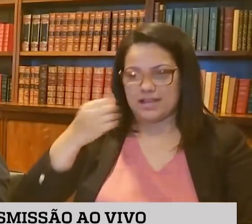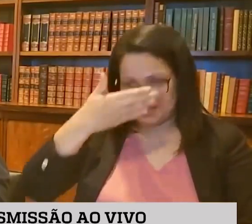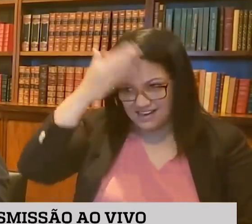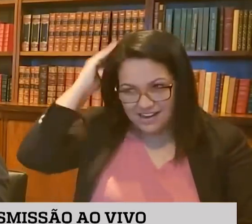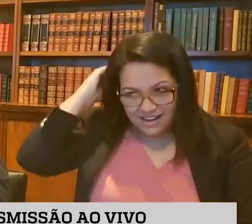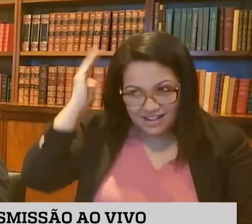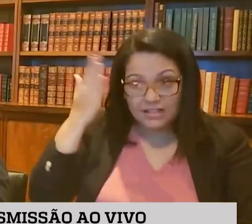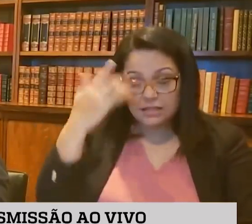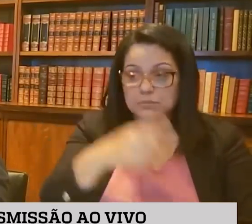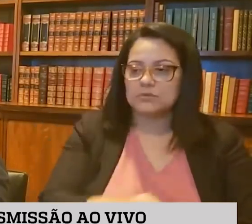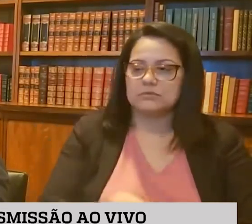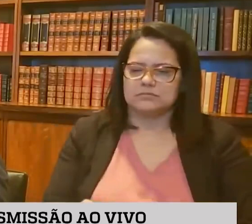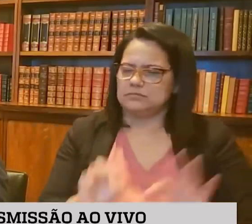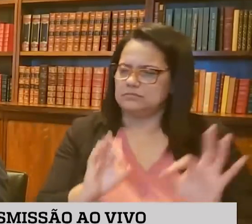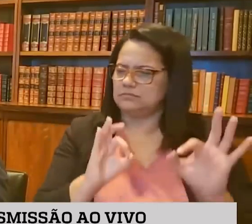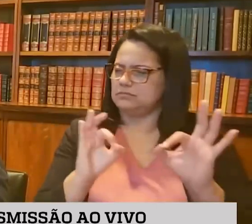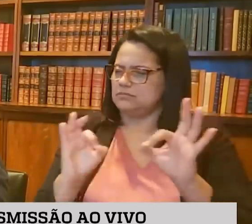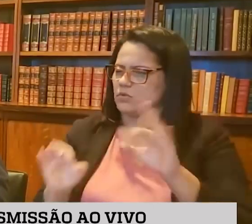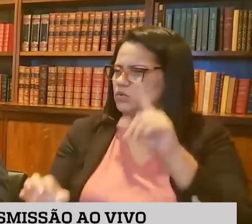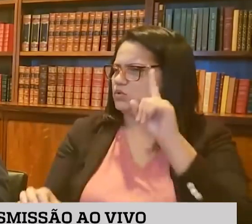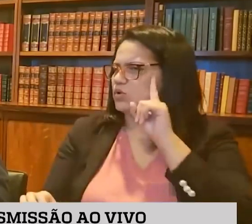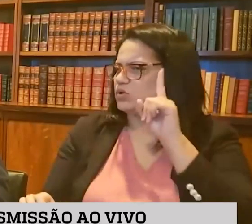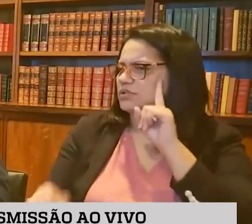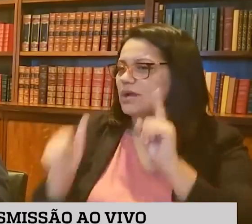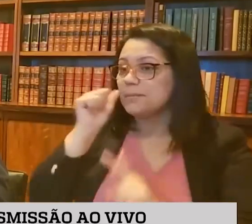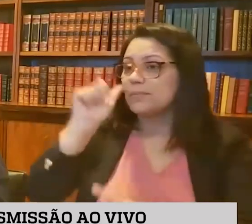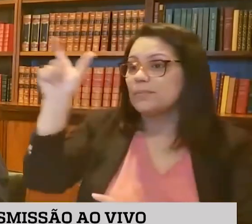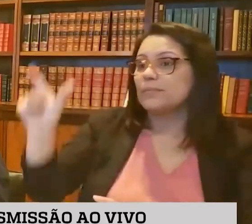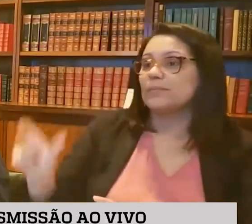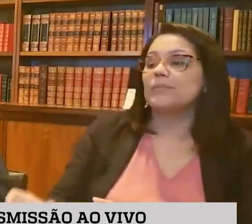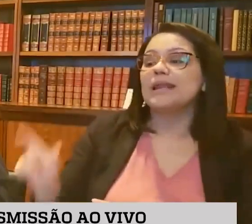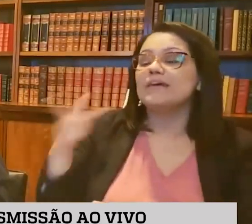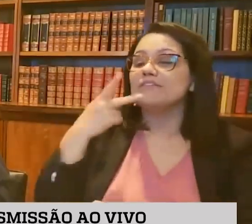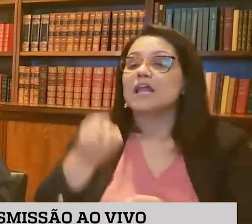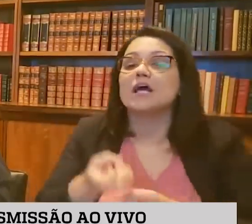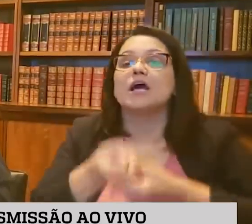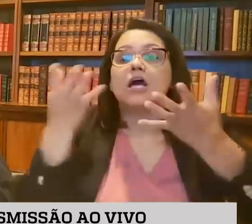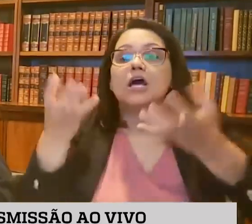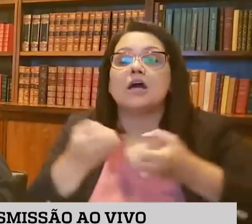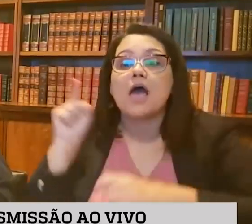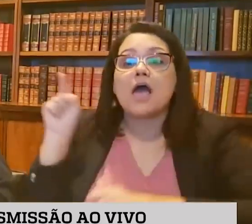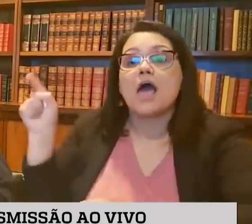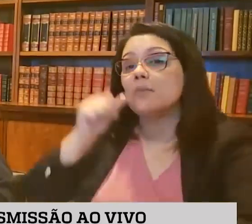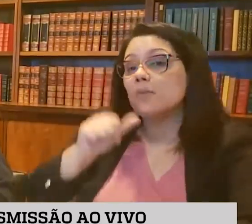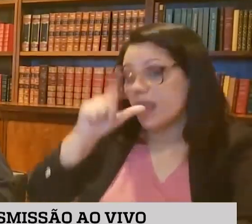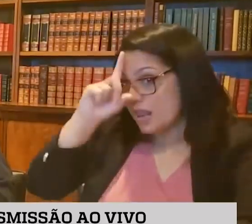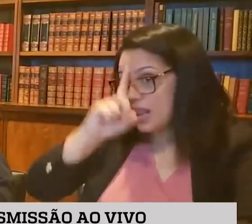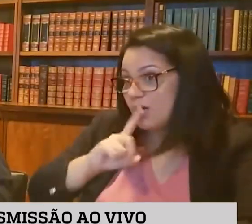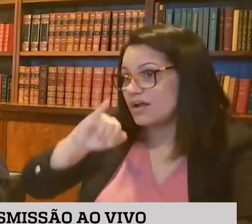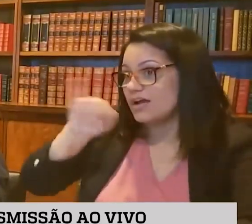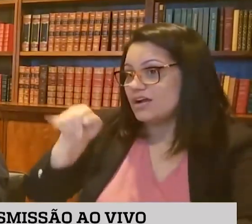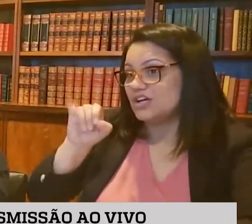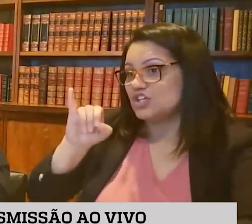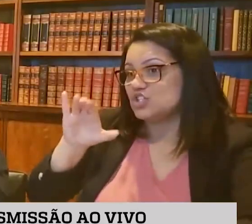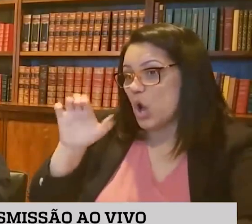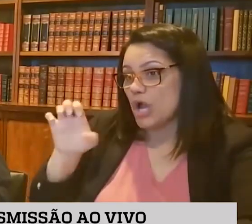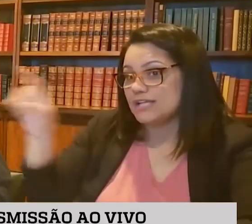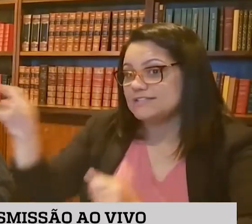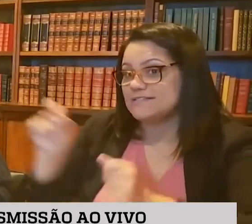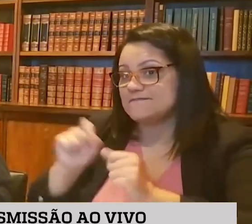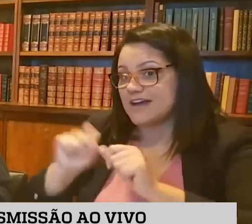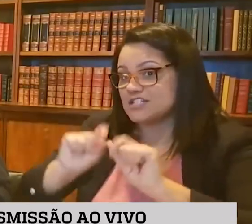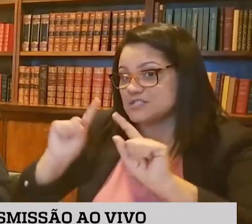dia, né, pessoas do gabinete da Joyce Halsman dizendo como é que ela fazia fake news contra a minha pessoa, contra meus filhos,